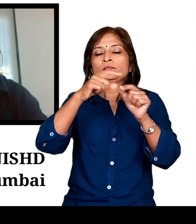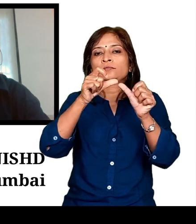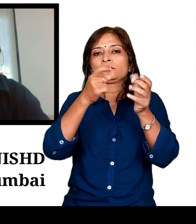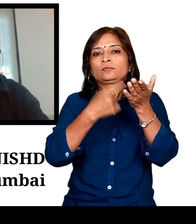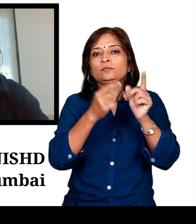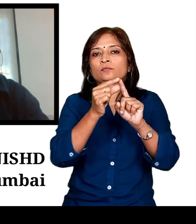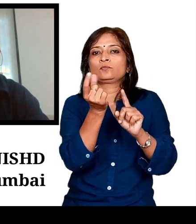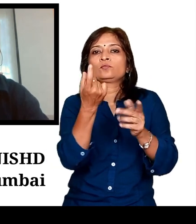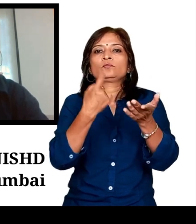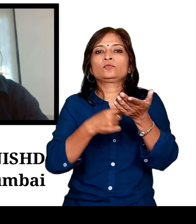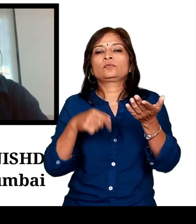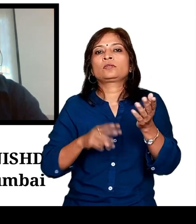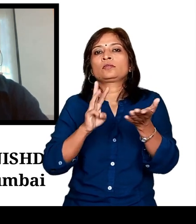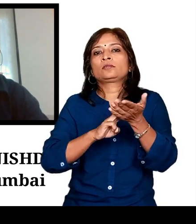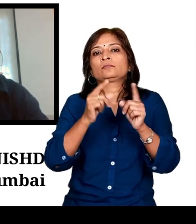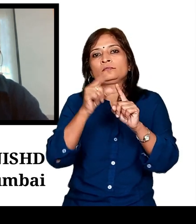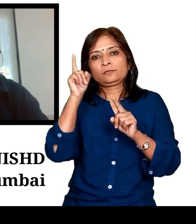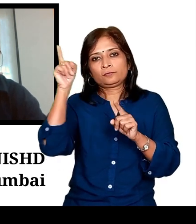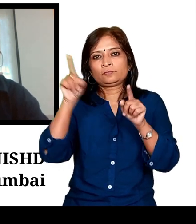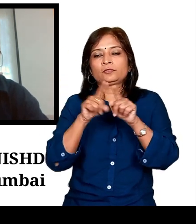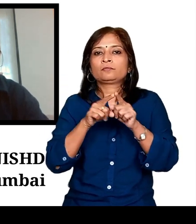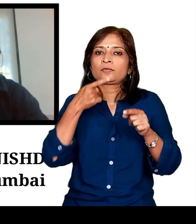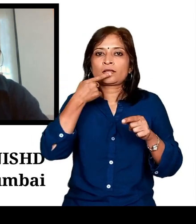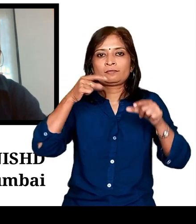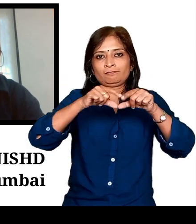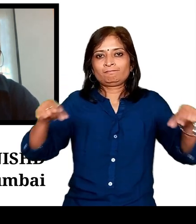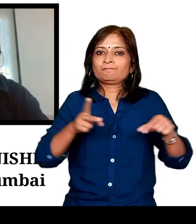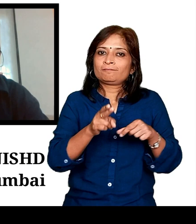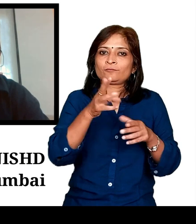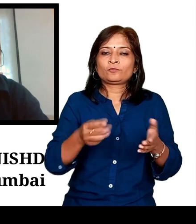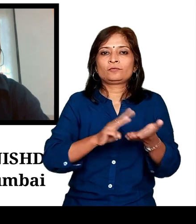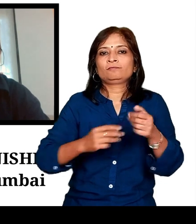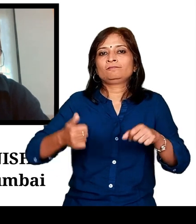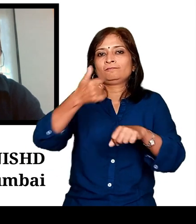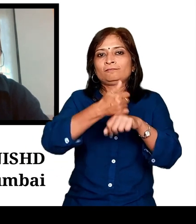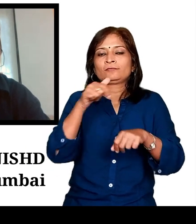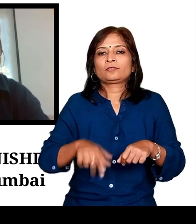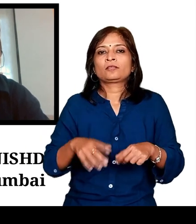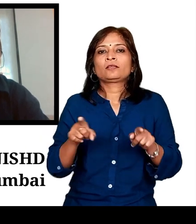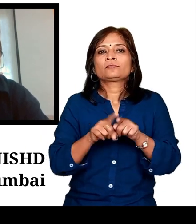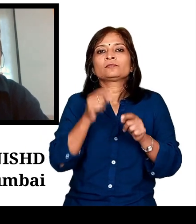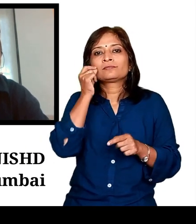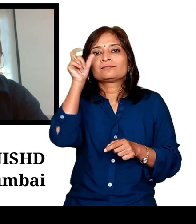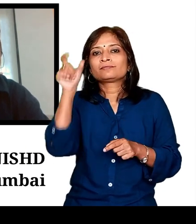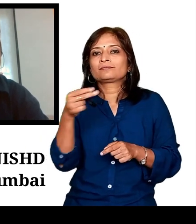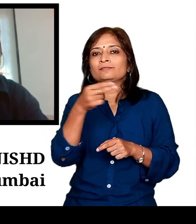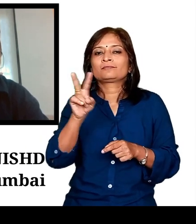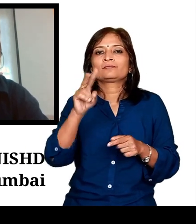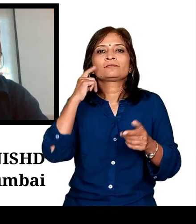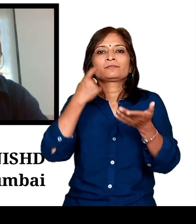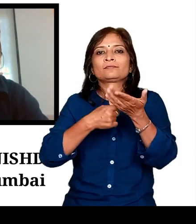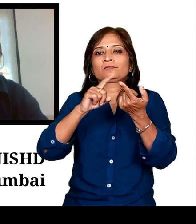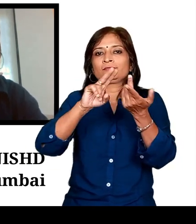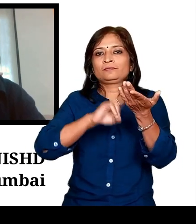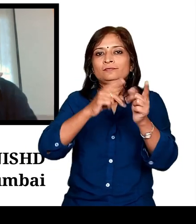So it was inaugurated by our honorable minister, Dr. Virendra कुमार जी. जी जी जी, बहुत